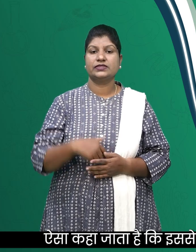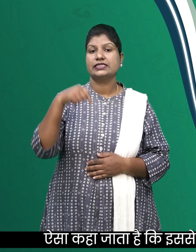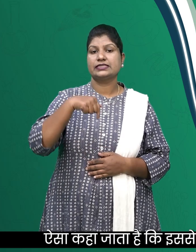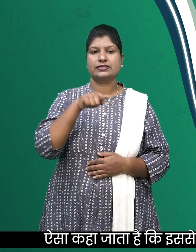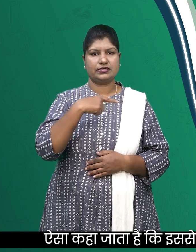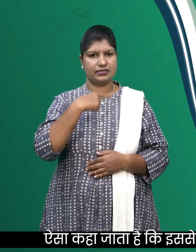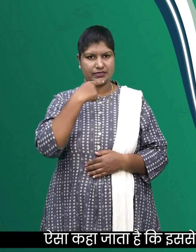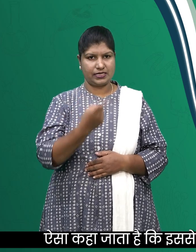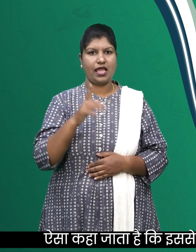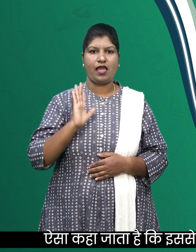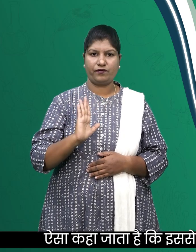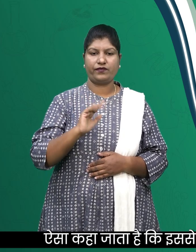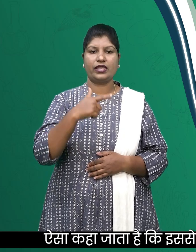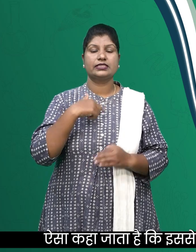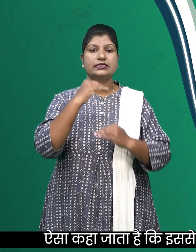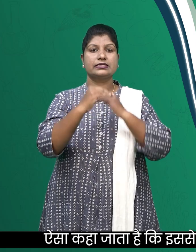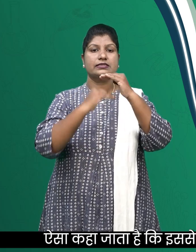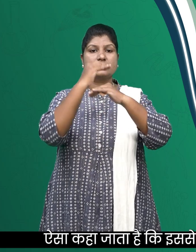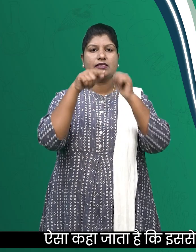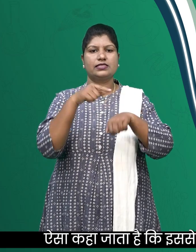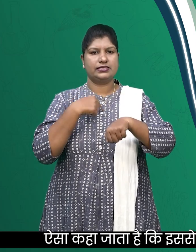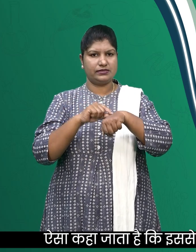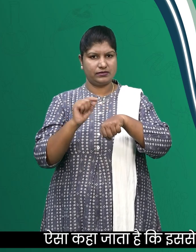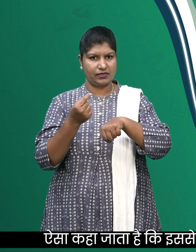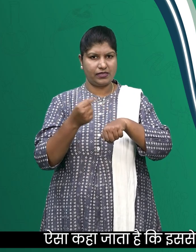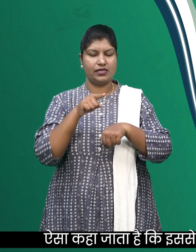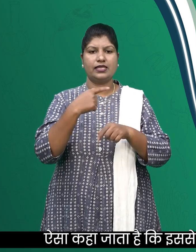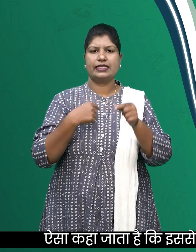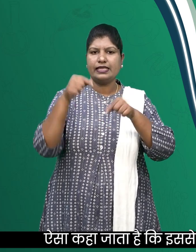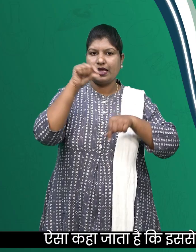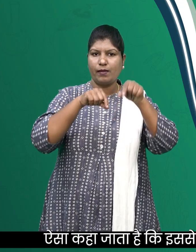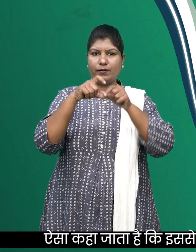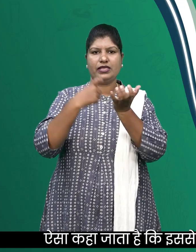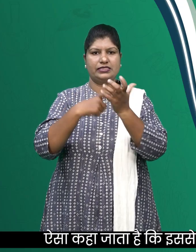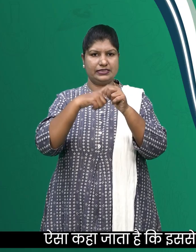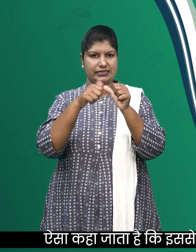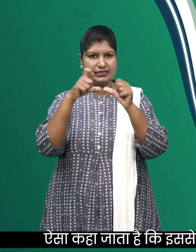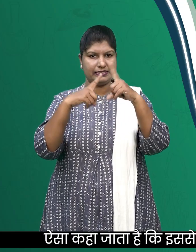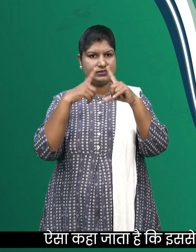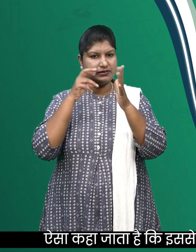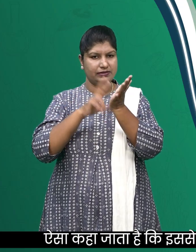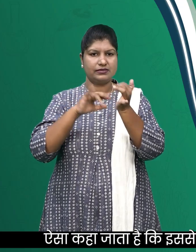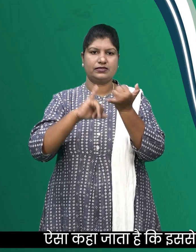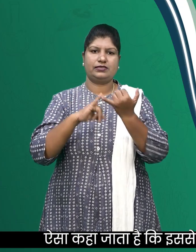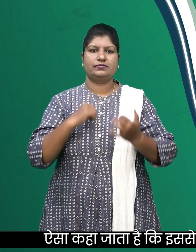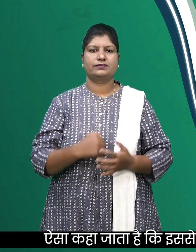ऐसा कहा जाता है कि इससे रासायनिक प्रतिक्रियाओं इसकी संभावना बढ़ गई